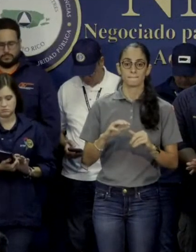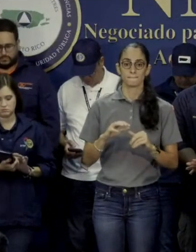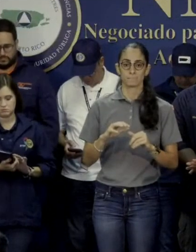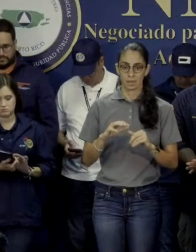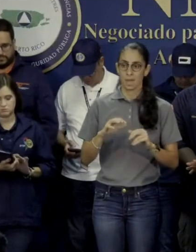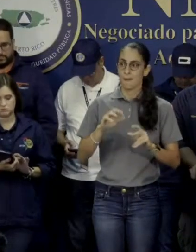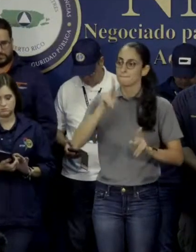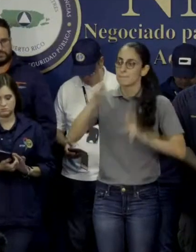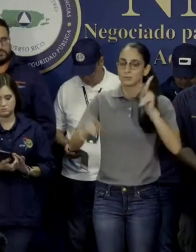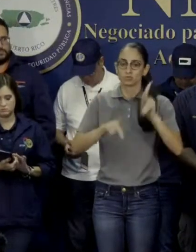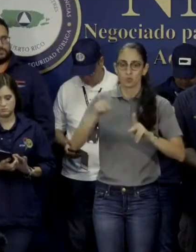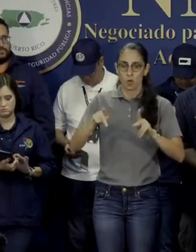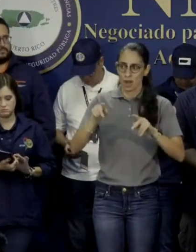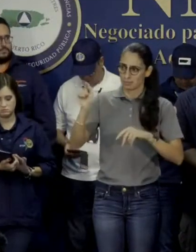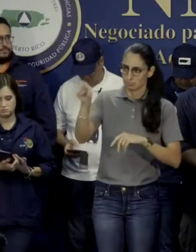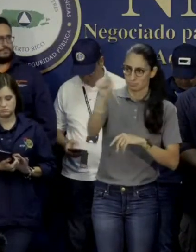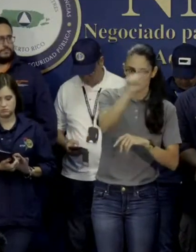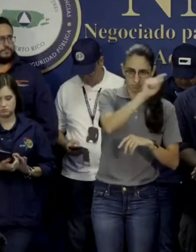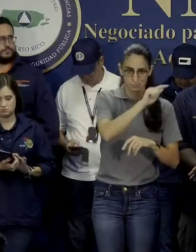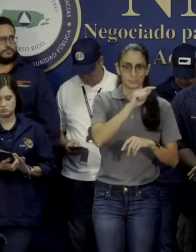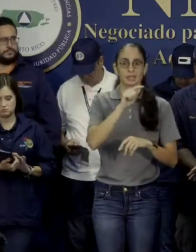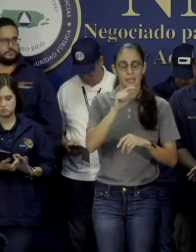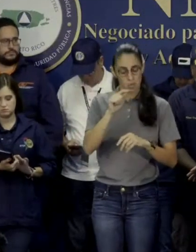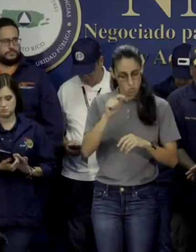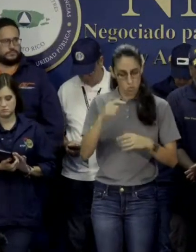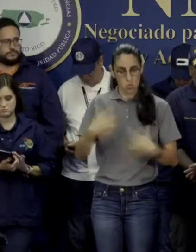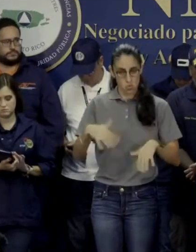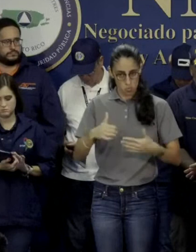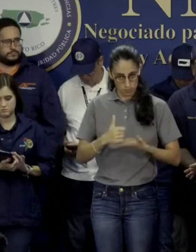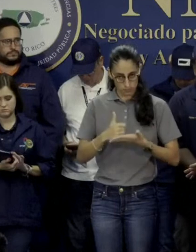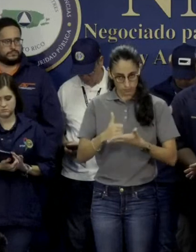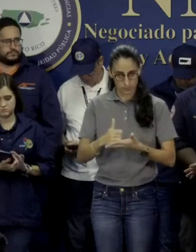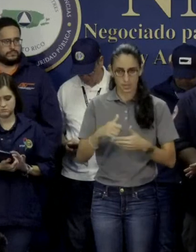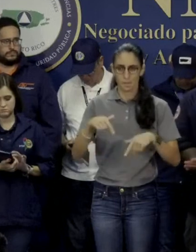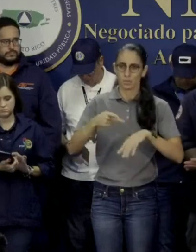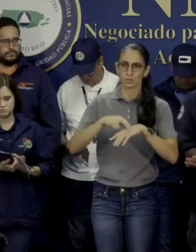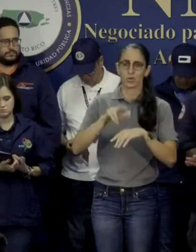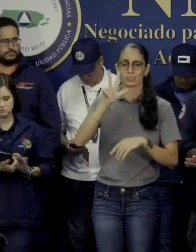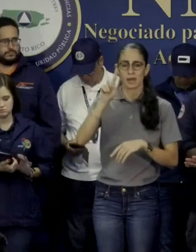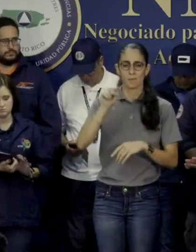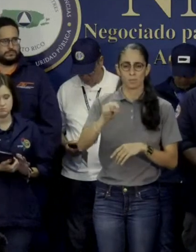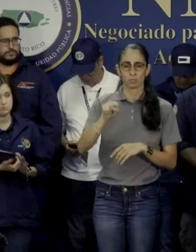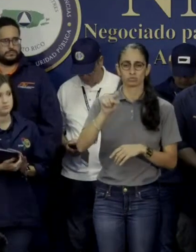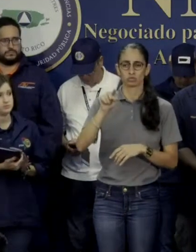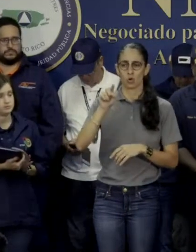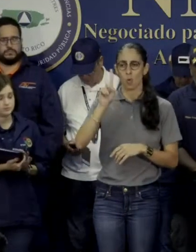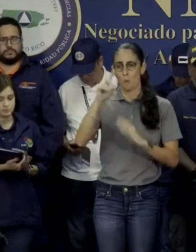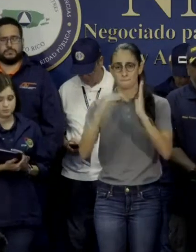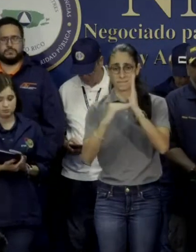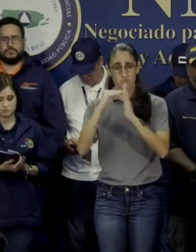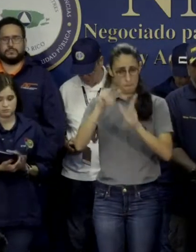el pueblo ha cooperado. Obviamente en Puerto Rico tenemos 3.1 millón de personas.